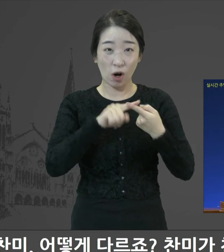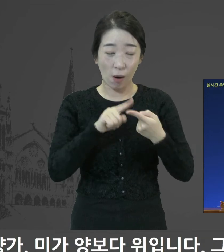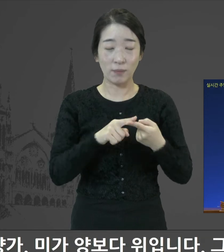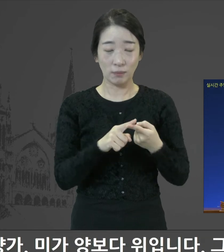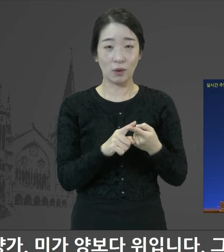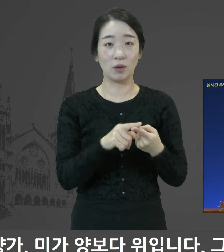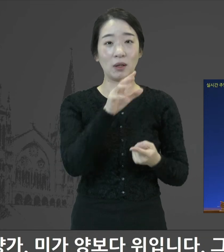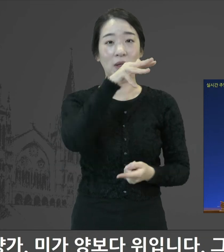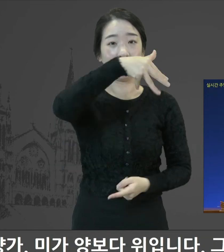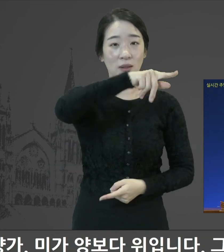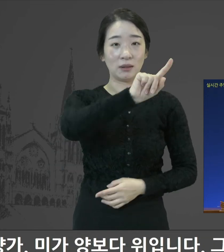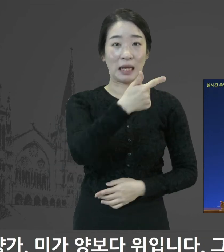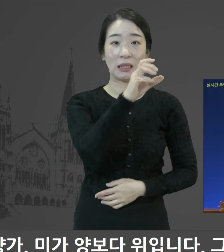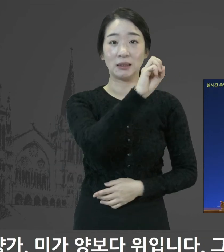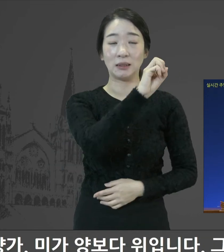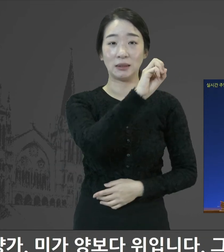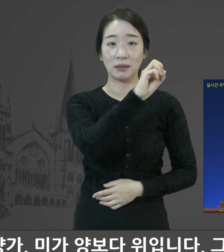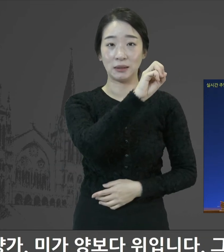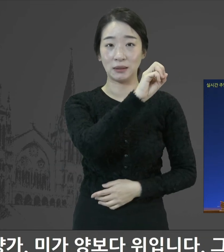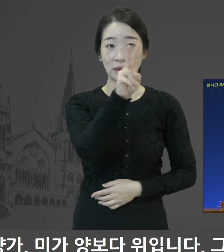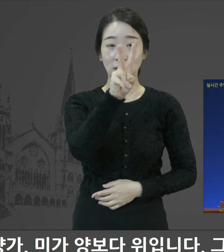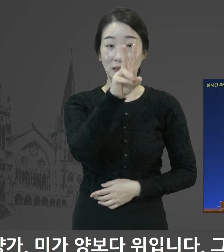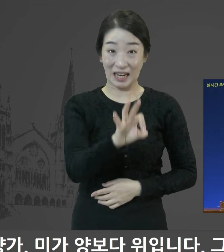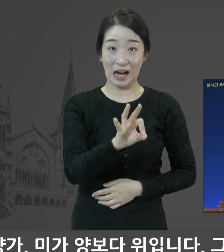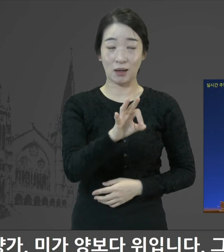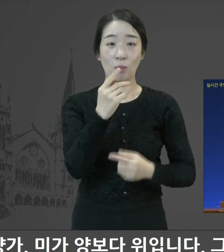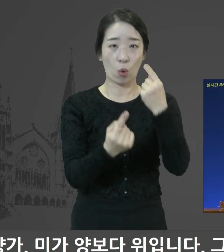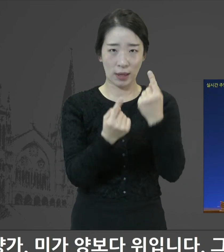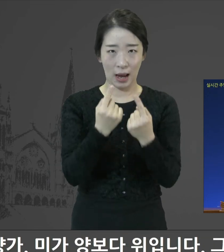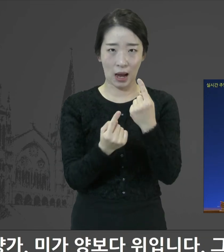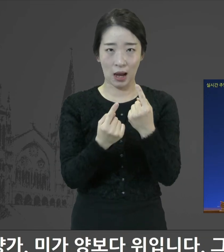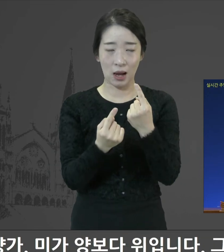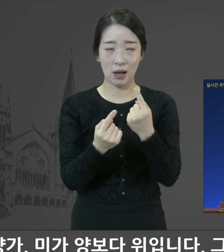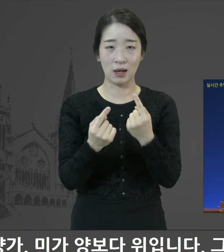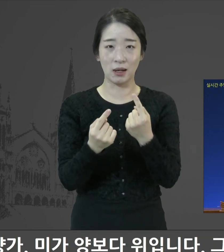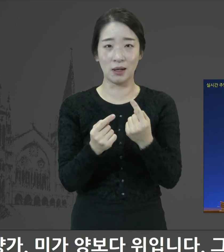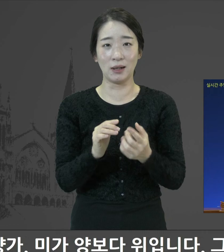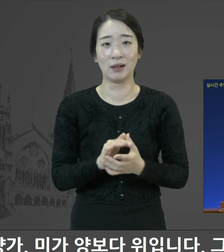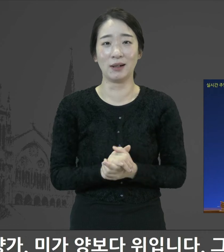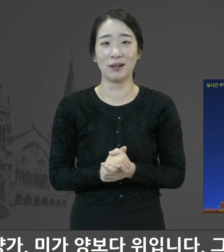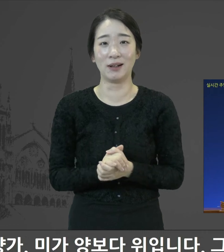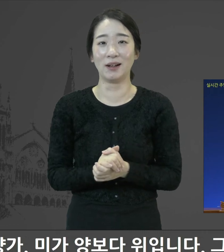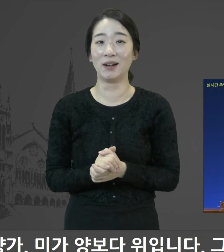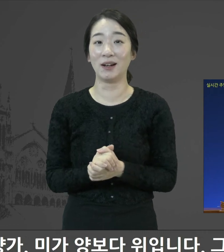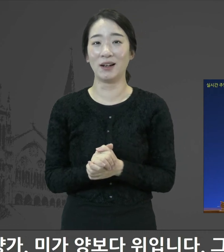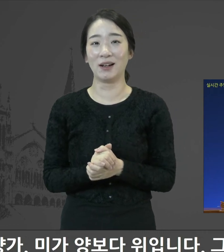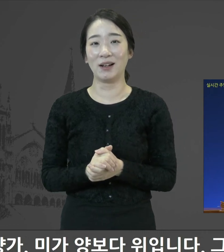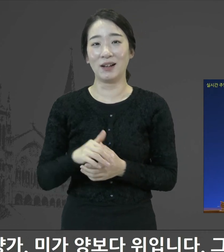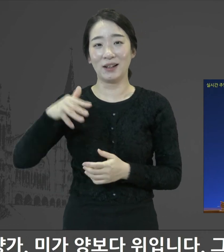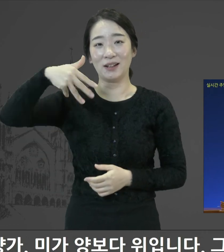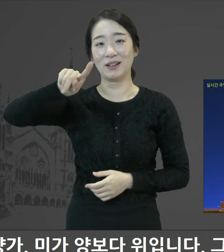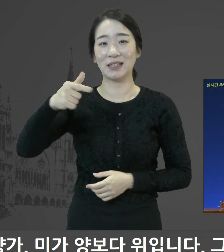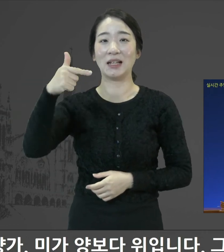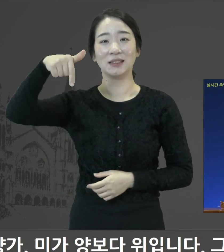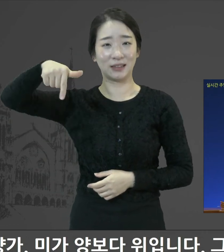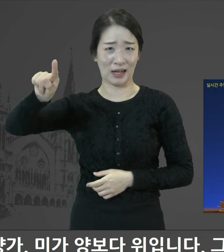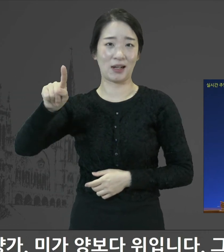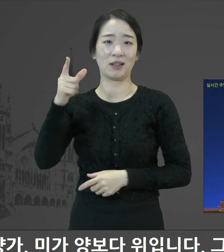이거는 성경적으로 틀린 얘기가 아닙니다. 지금 개역개정이라는 우리가 보고 있는 성경 번역 이전에 있는 번역에